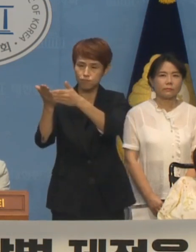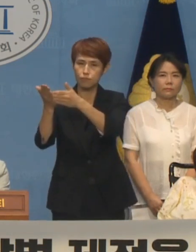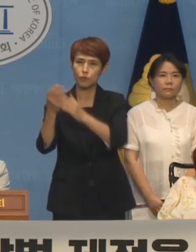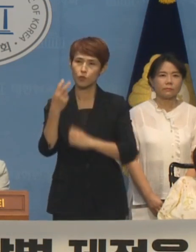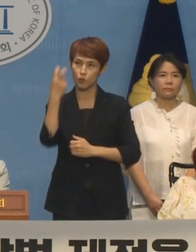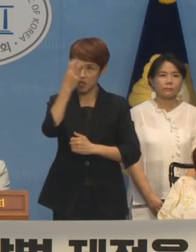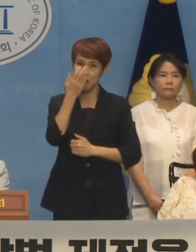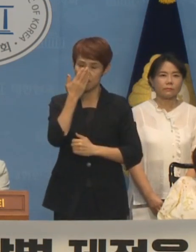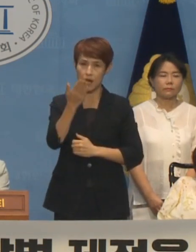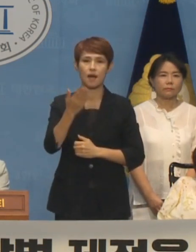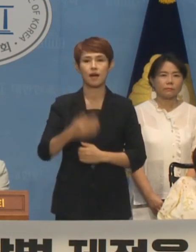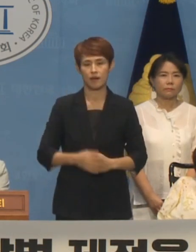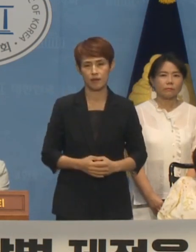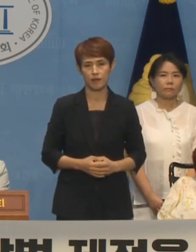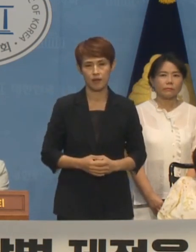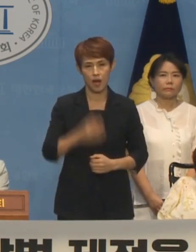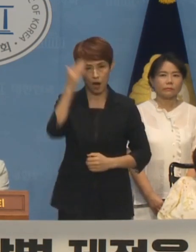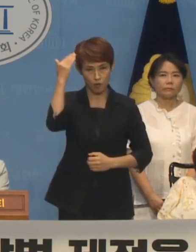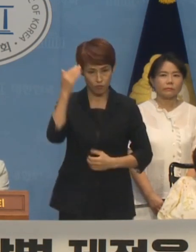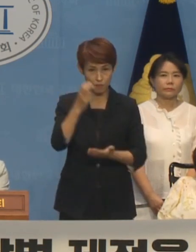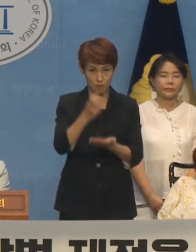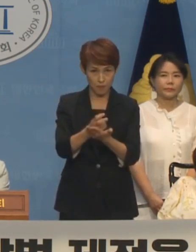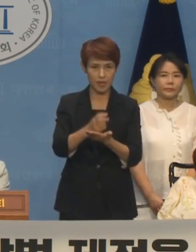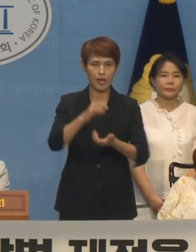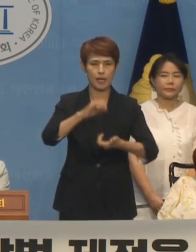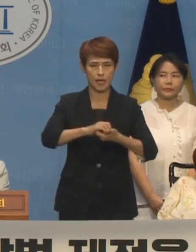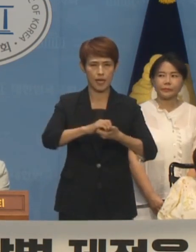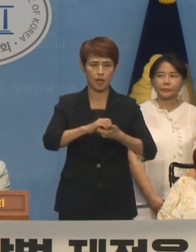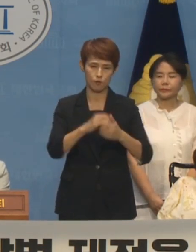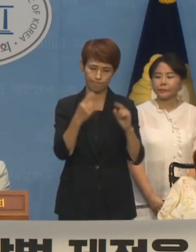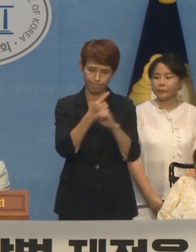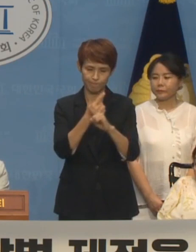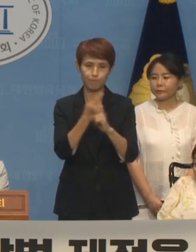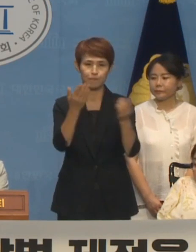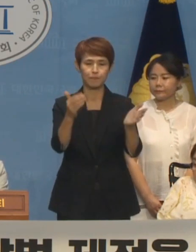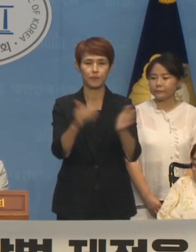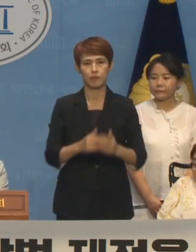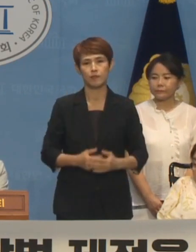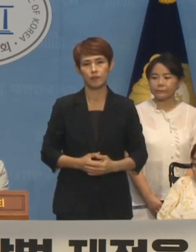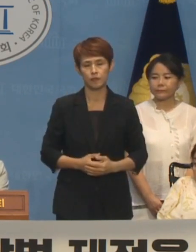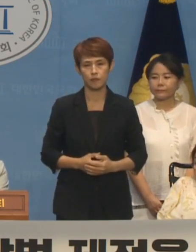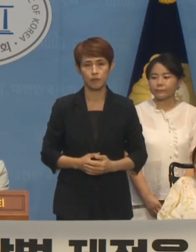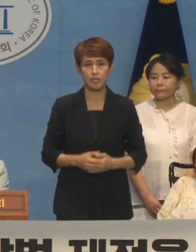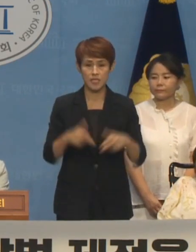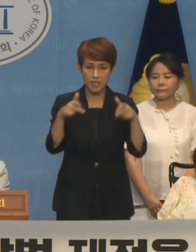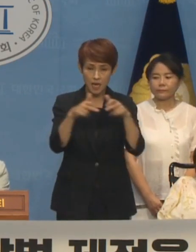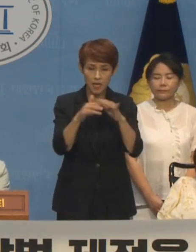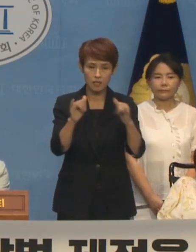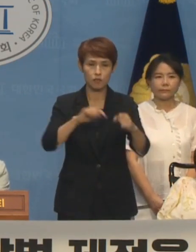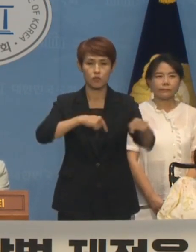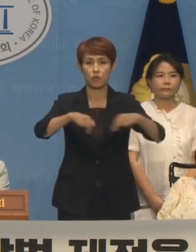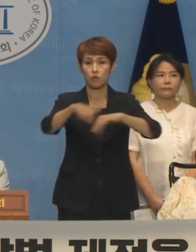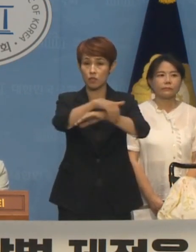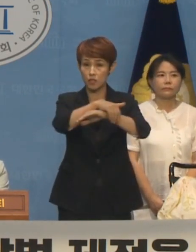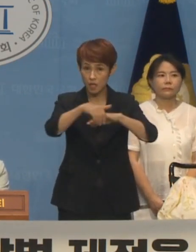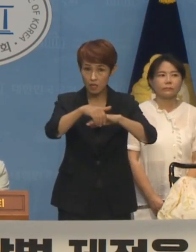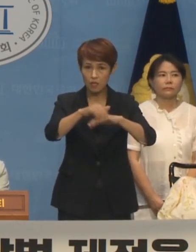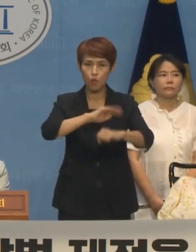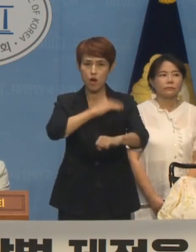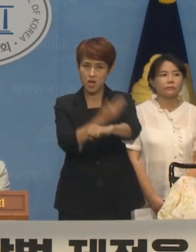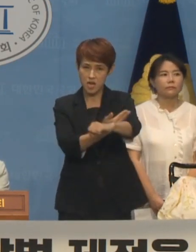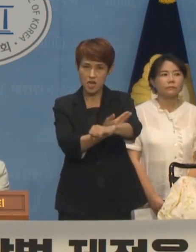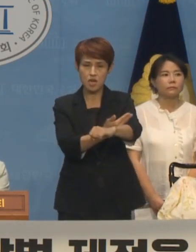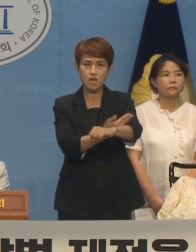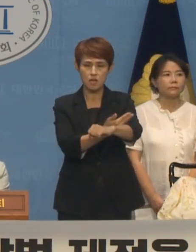조사가 가능해짐으로써 국내법의 한계를 보완하였습니다. 이와 같이 장애인 정책을 권리적